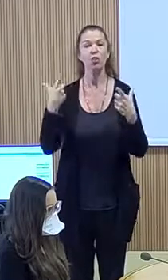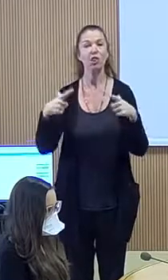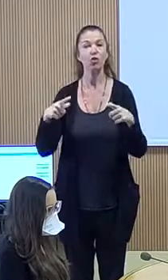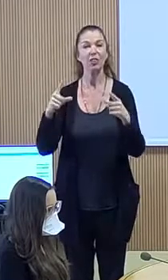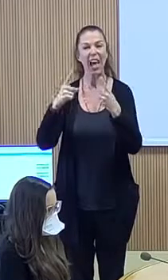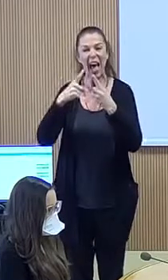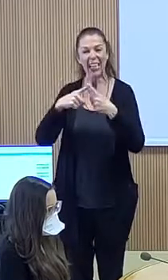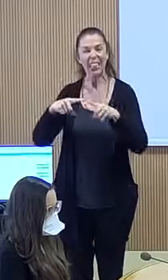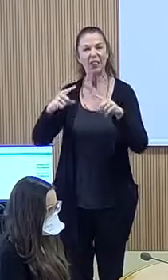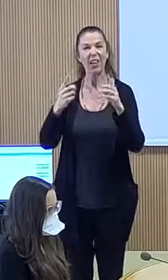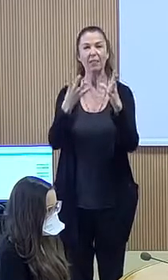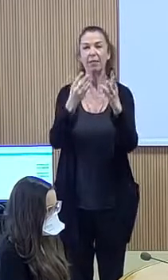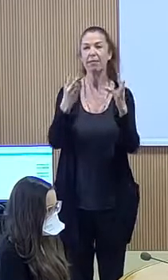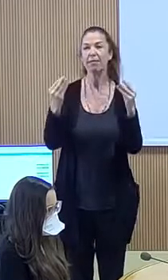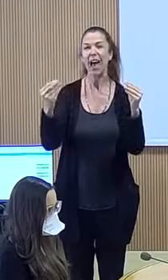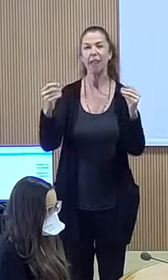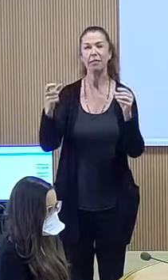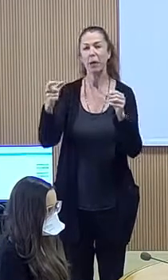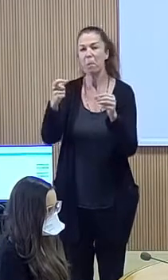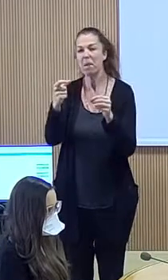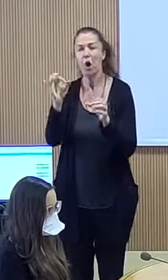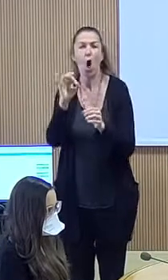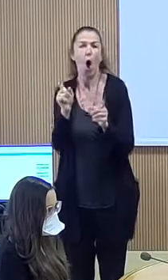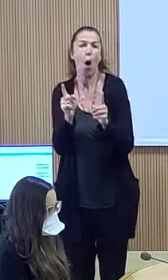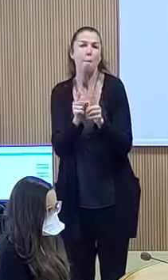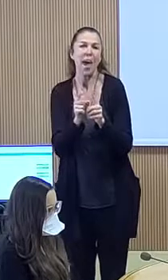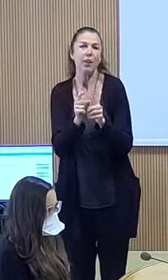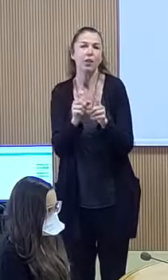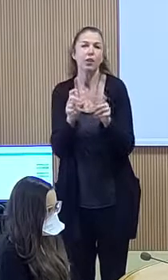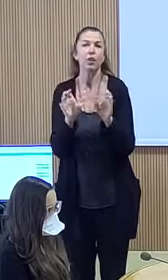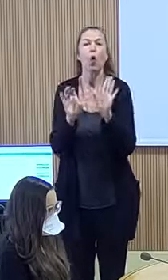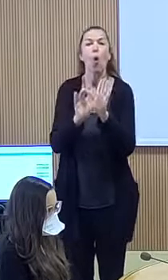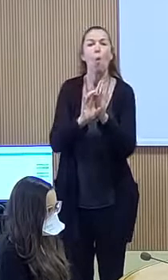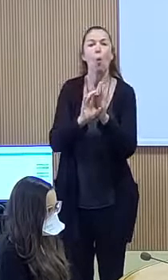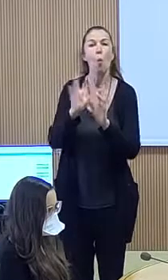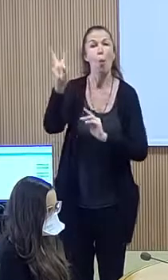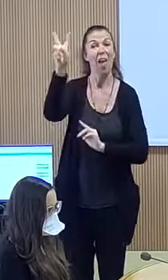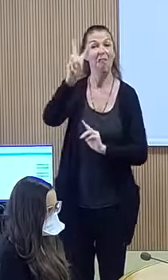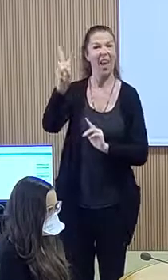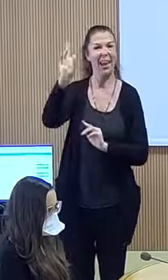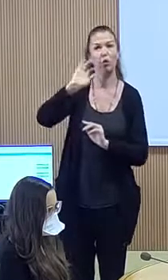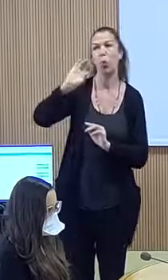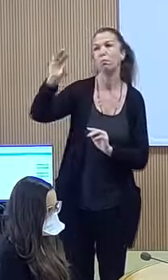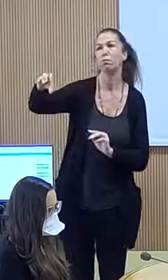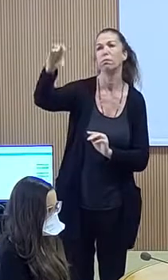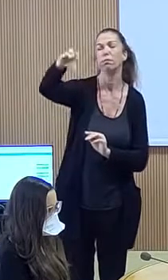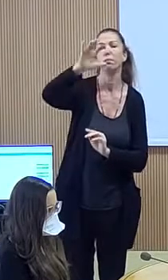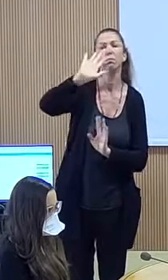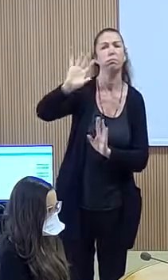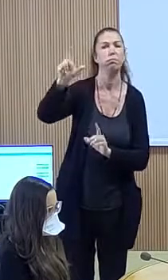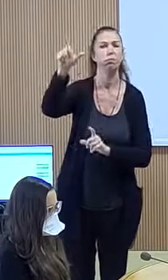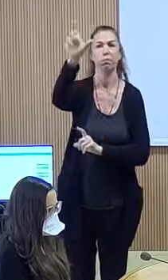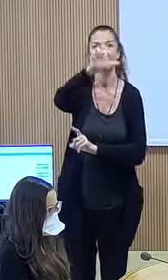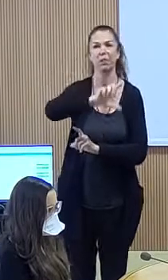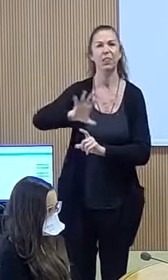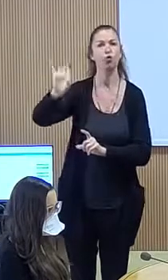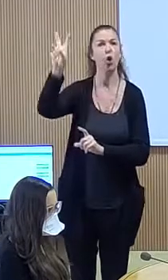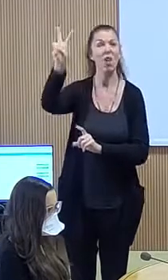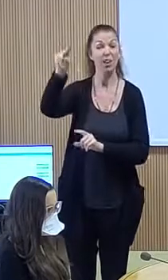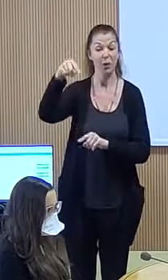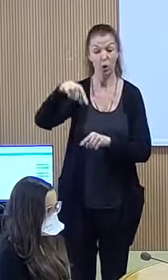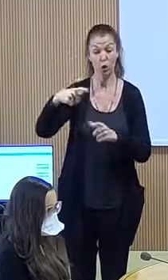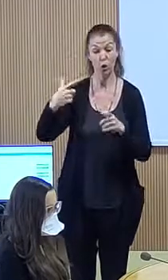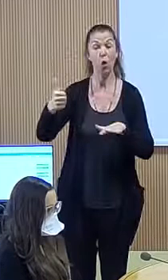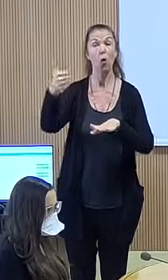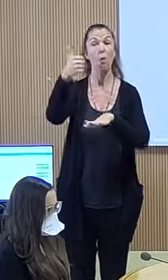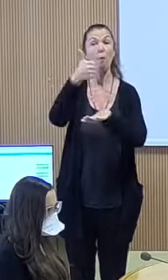medi comuni del veneto e anche sparsi soprattutto diciamo del veneto è la più grande città capoluogo del veneto e